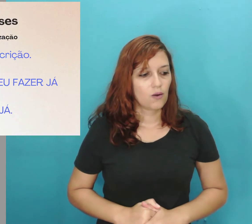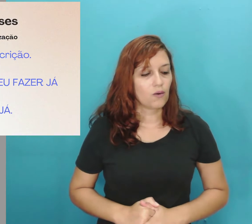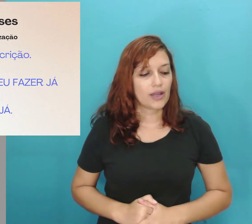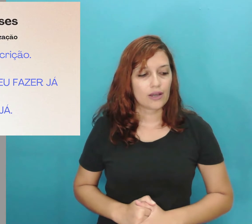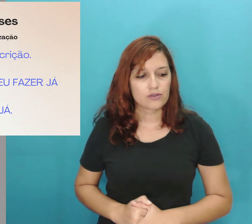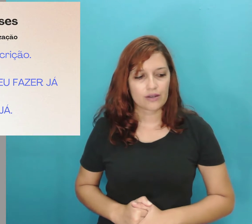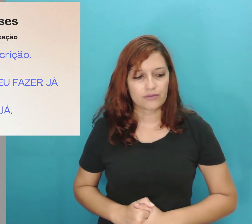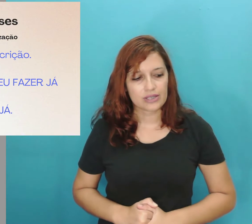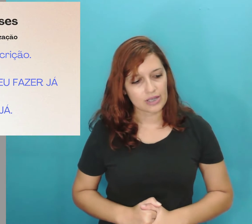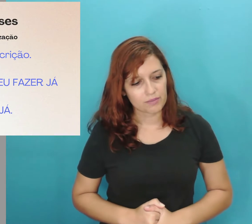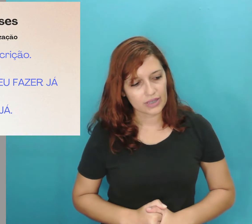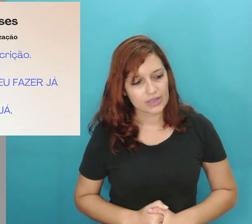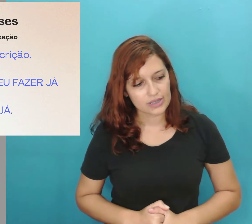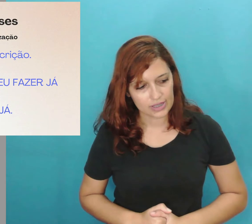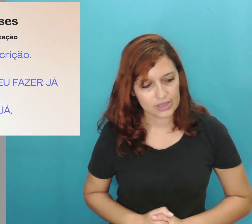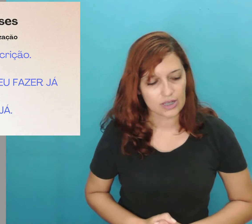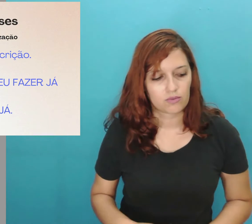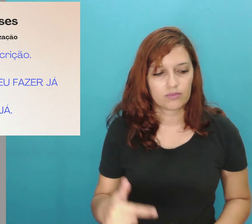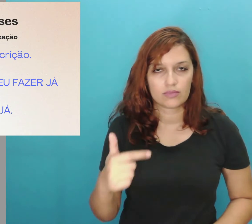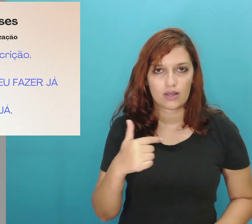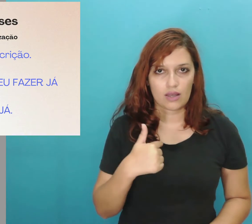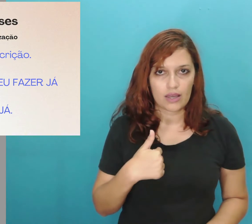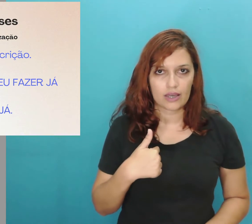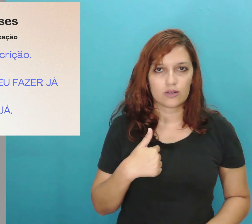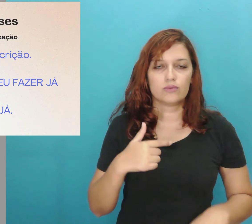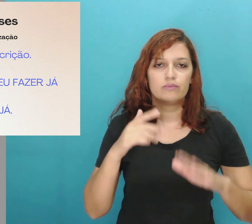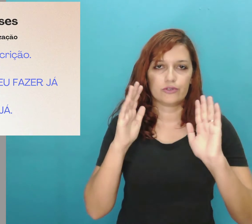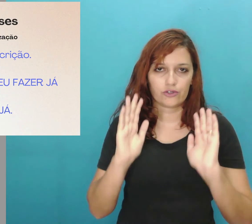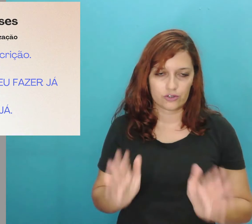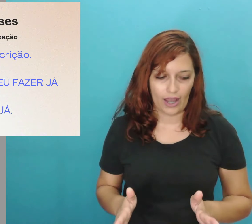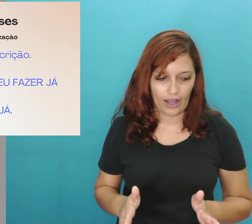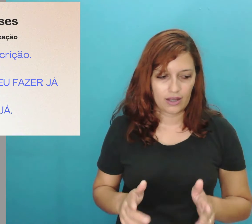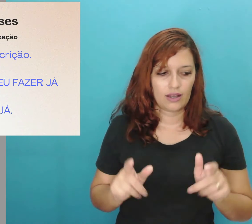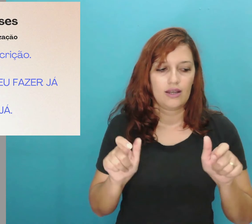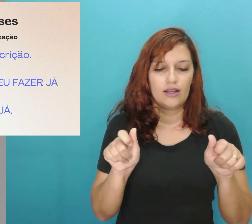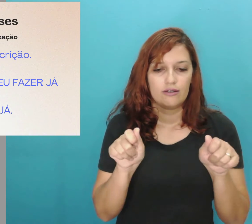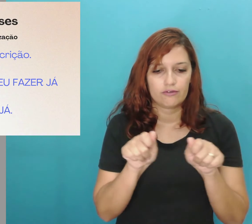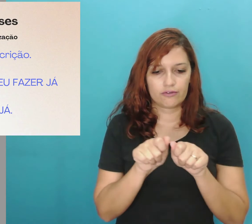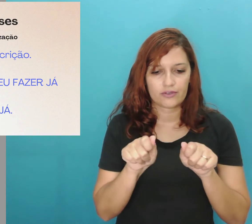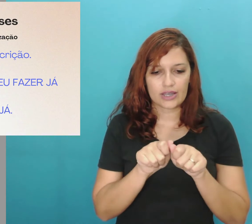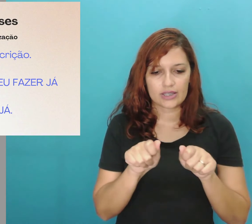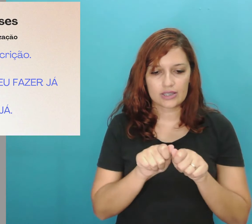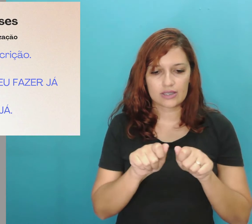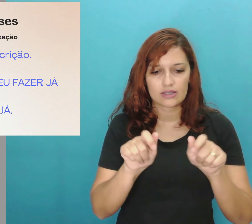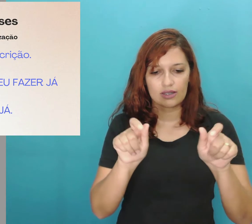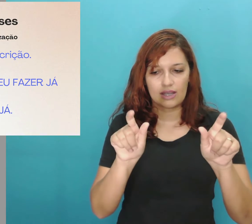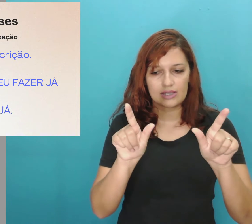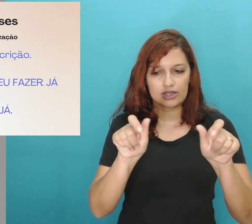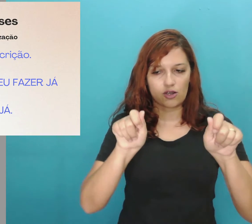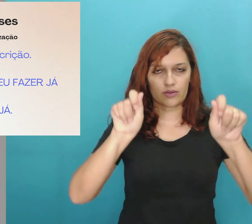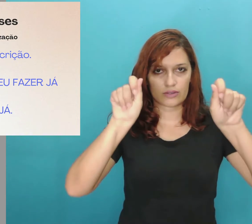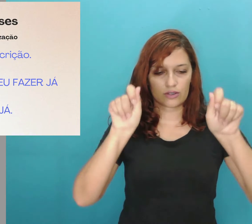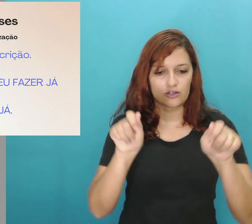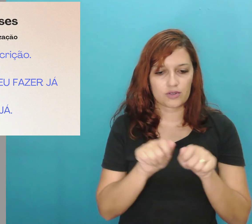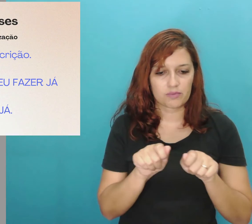Ó, eu já fiz a minha inscrição. Eu já fiz, assim, ó, das duas mãos